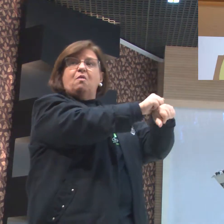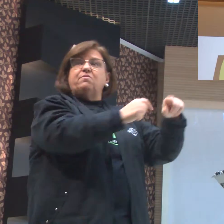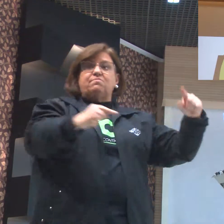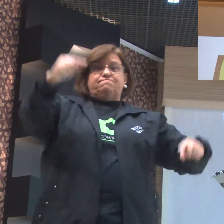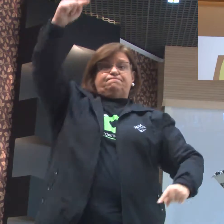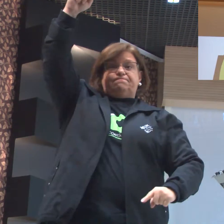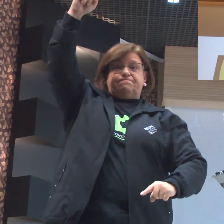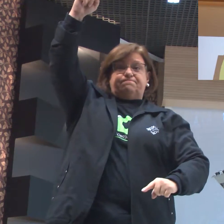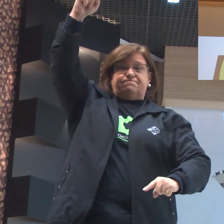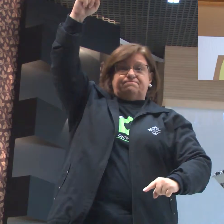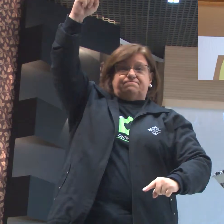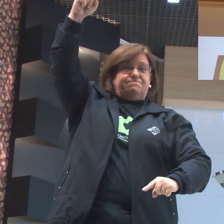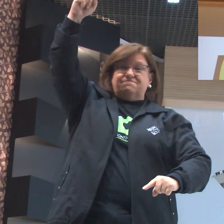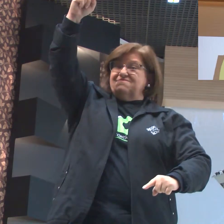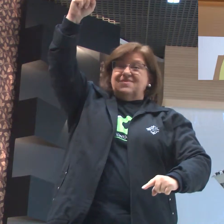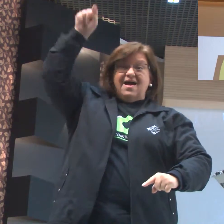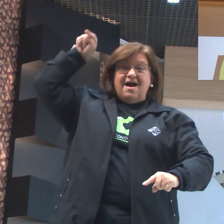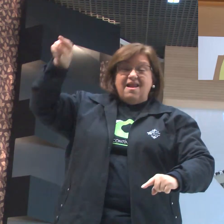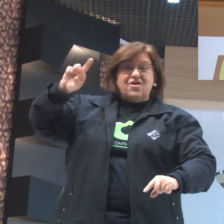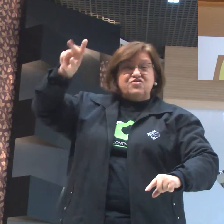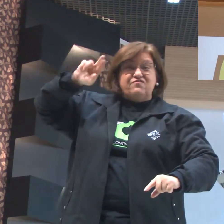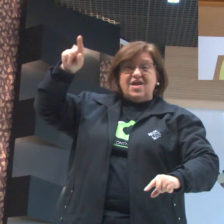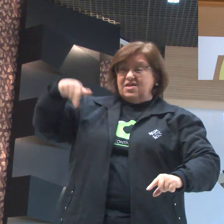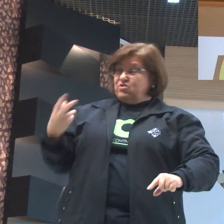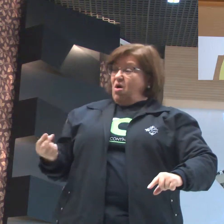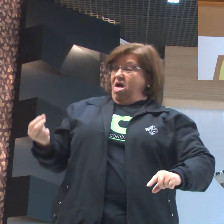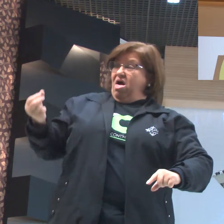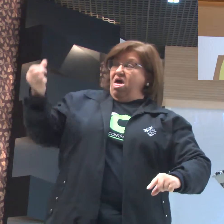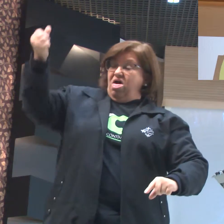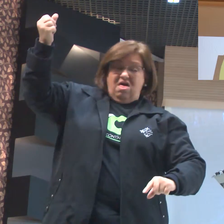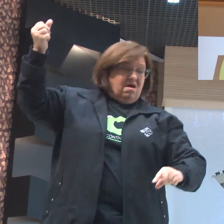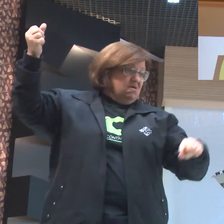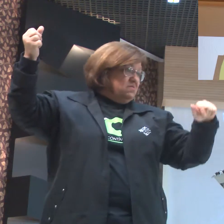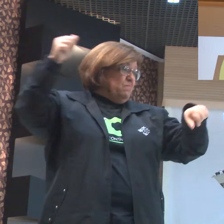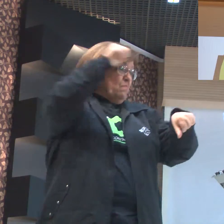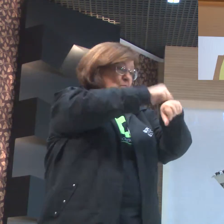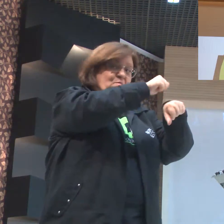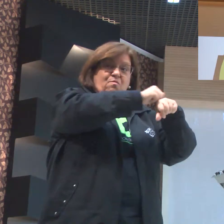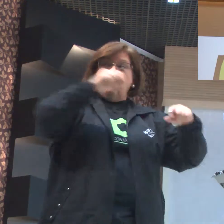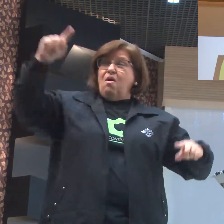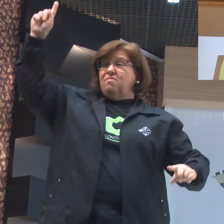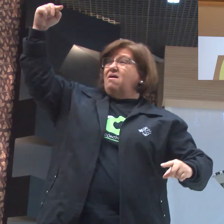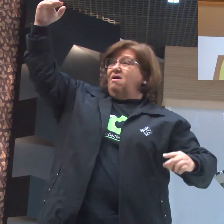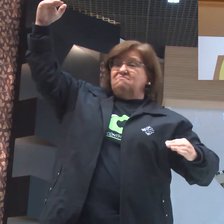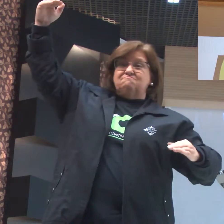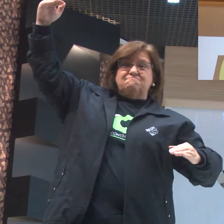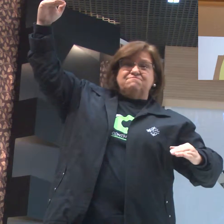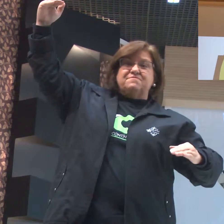bem diferente. Por isso que o melhor remédio para a sociedade é o Evangelho.